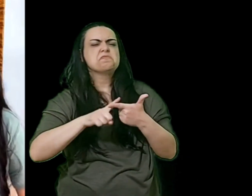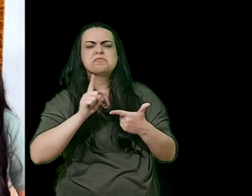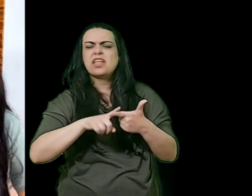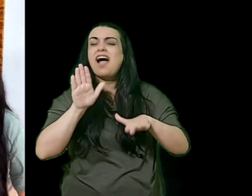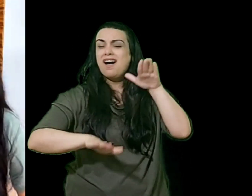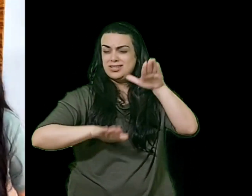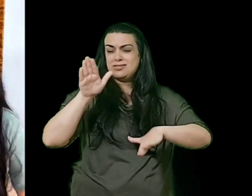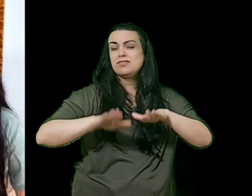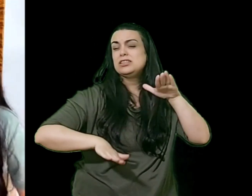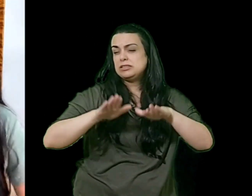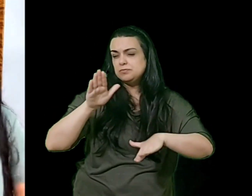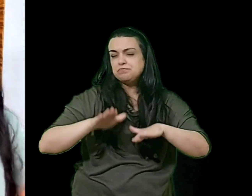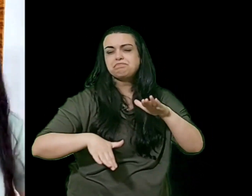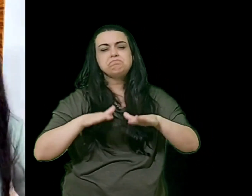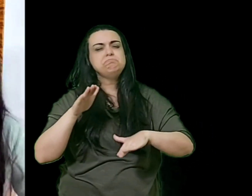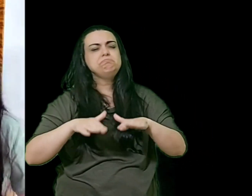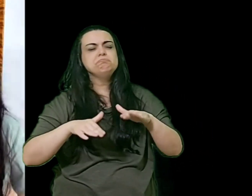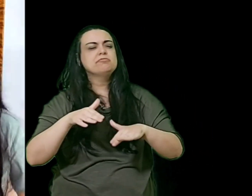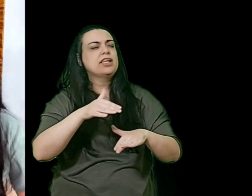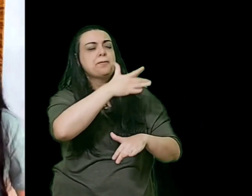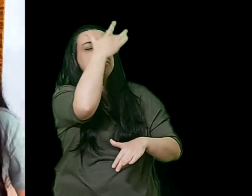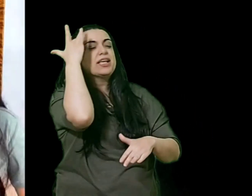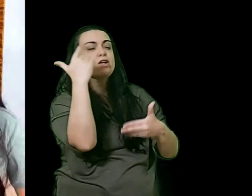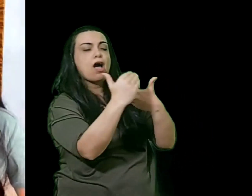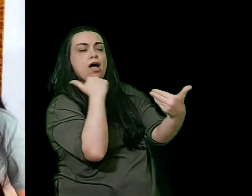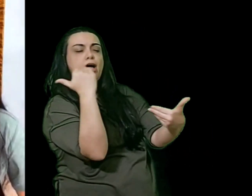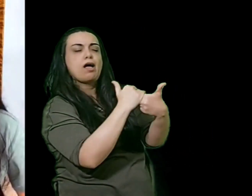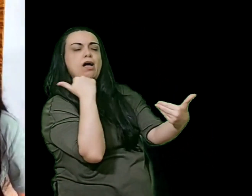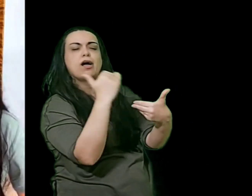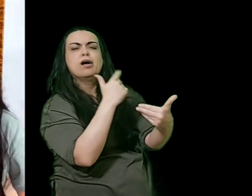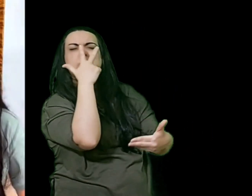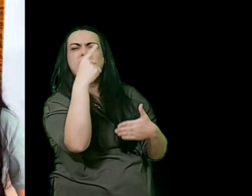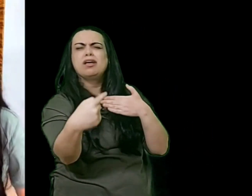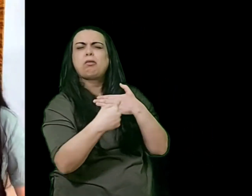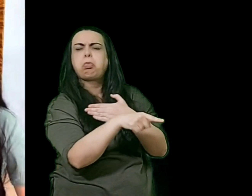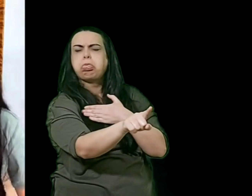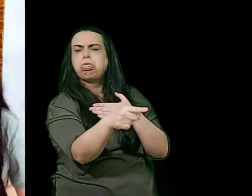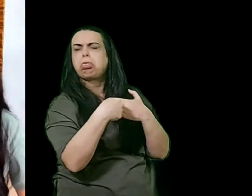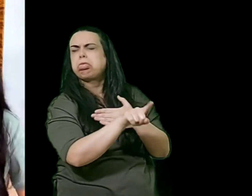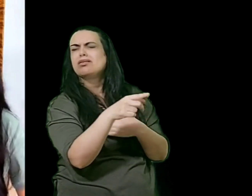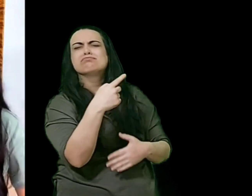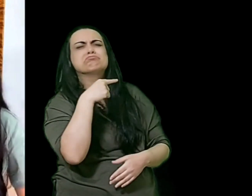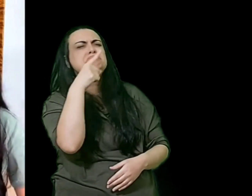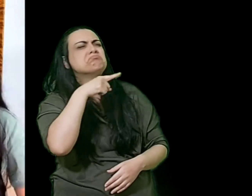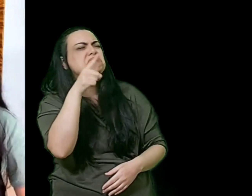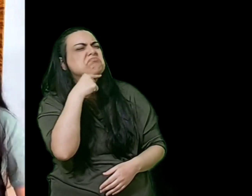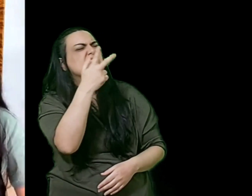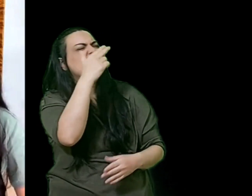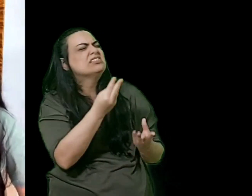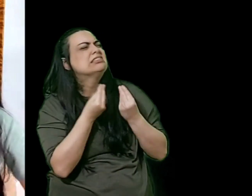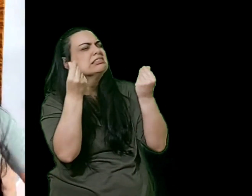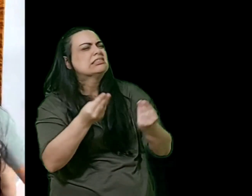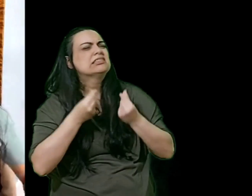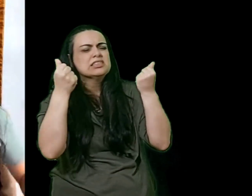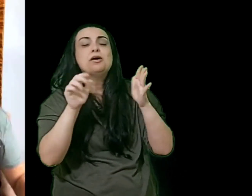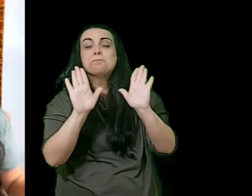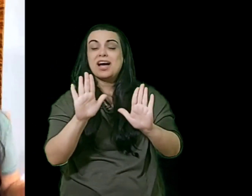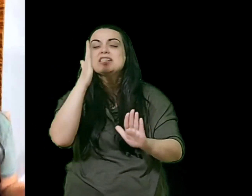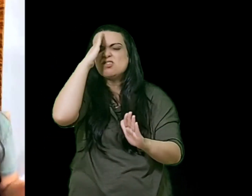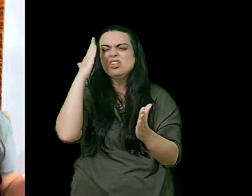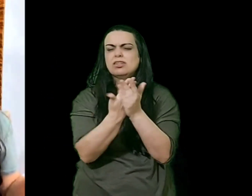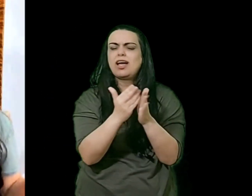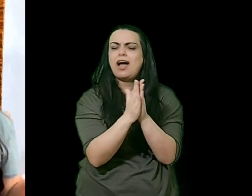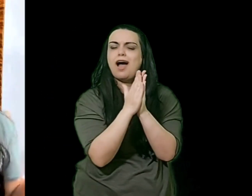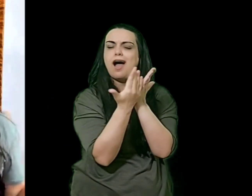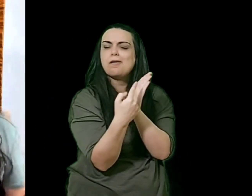que às vezes o conselho de alguém já não alcança mais. Porque eu sei que a Tua palavra é viva e eficaz. Nós oramos